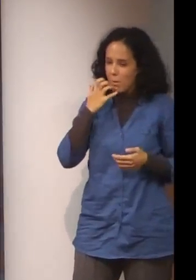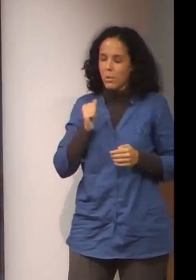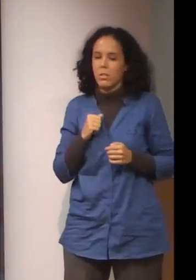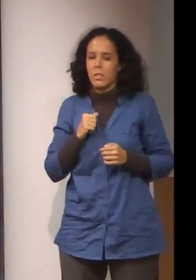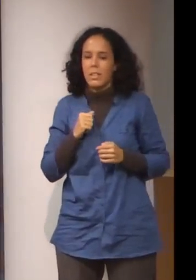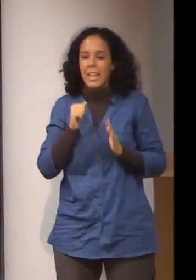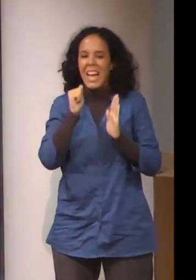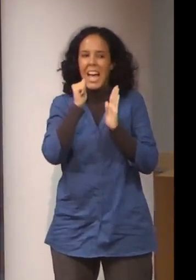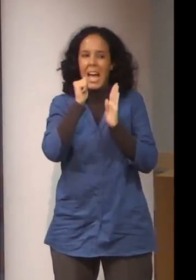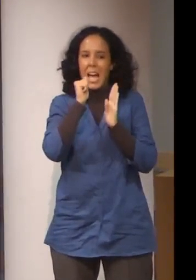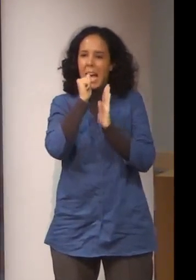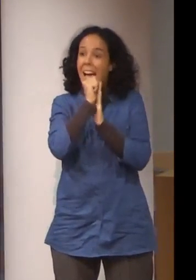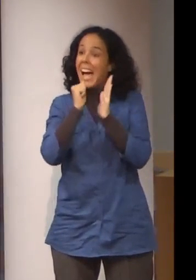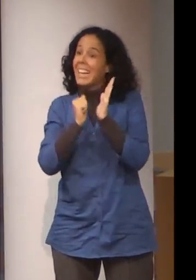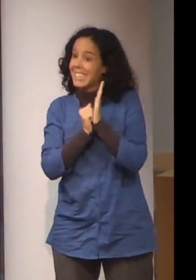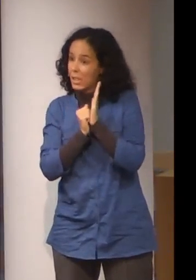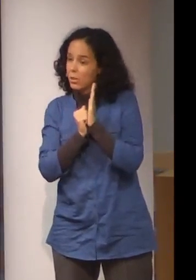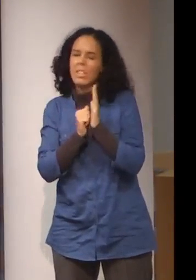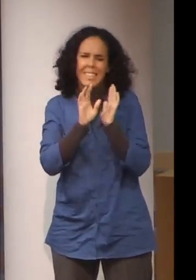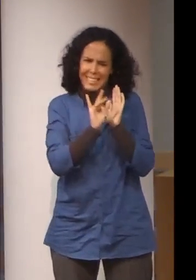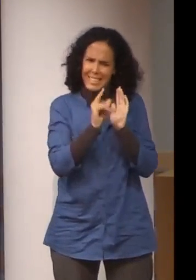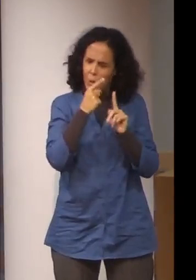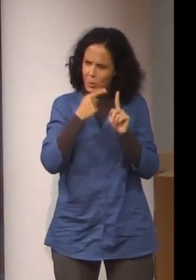no se utilizaba lo que era el texto escrito.